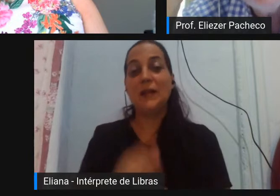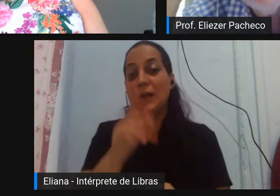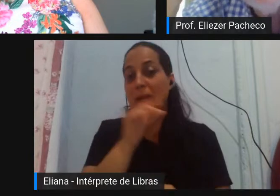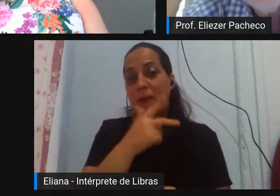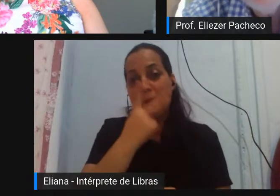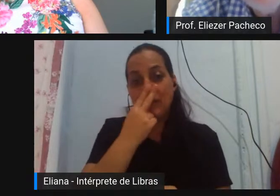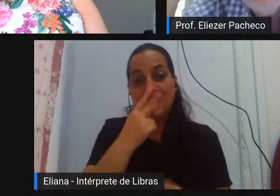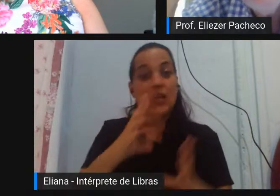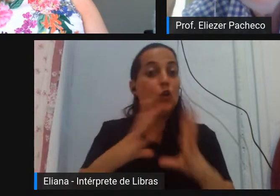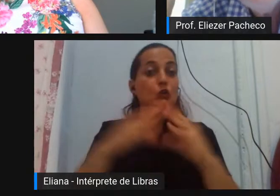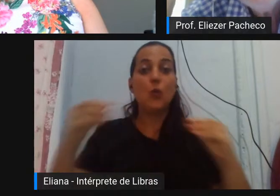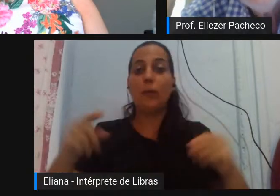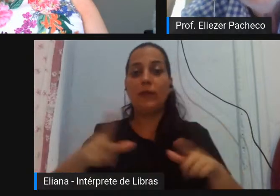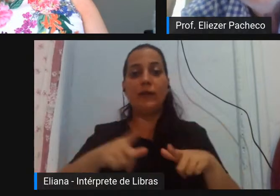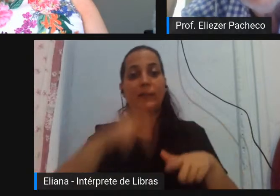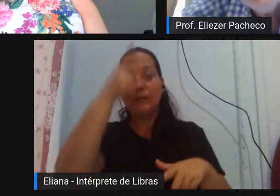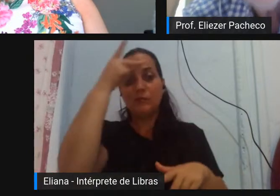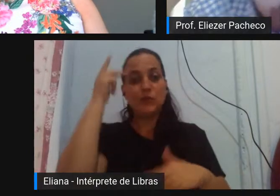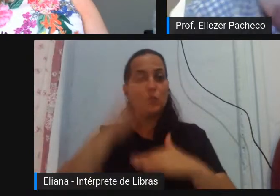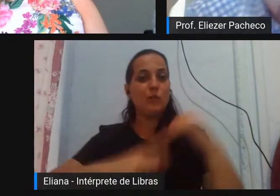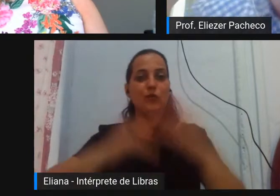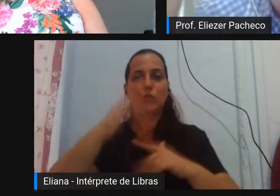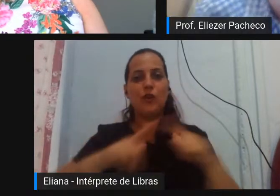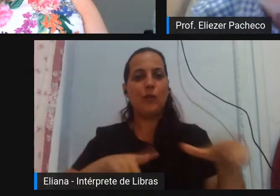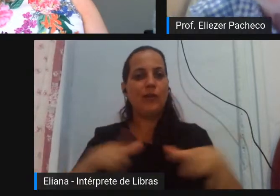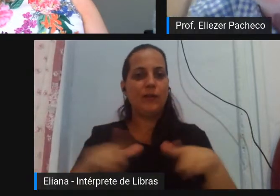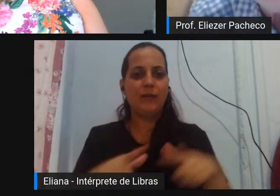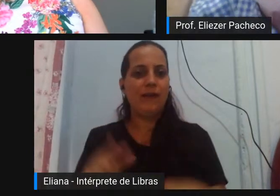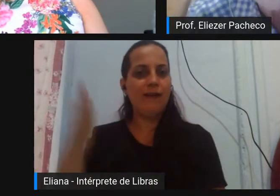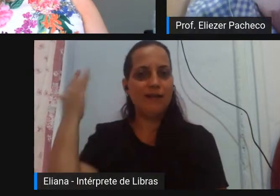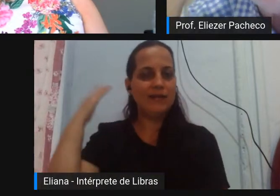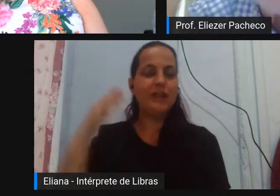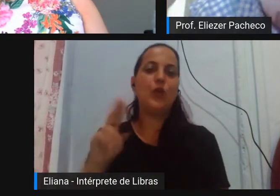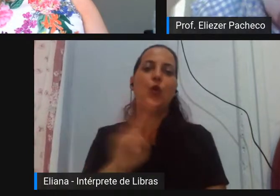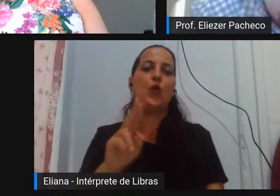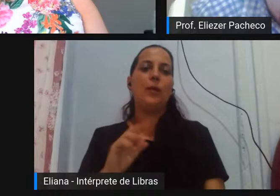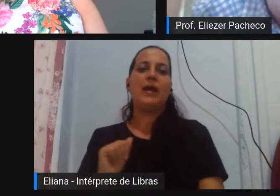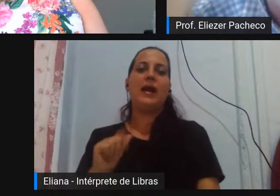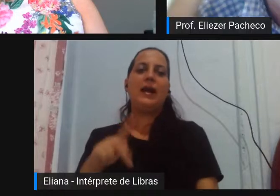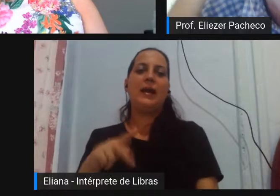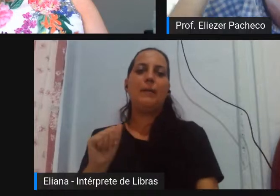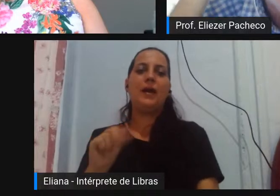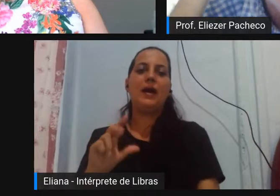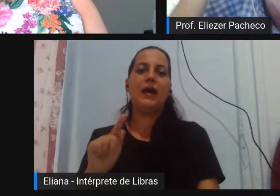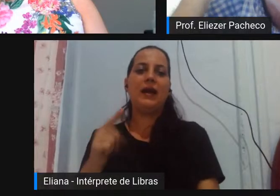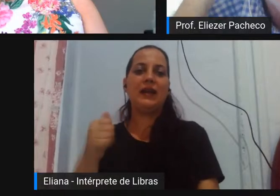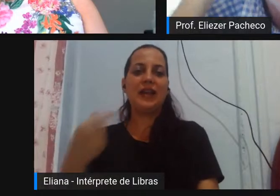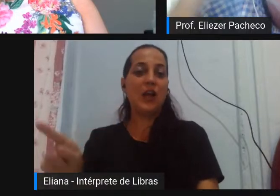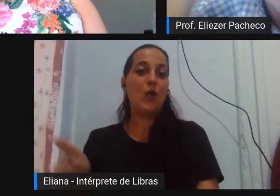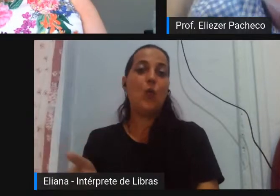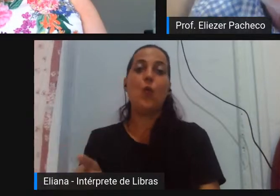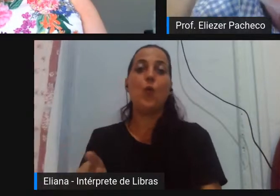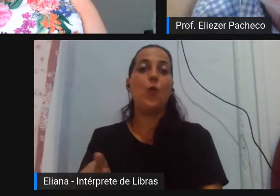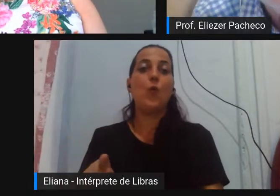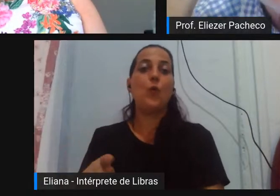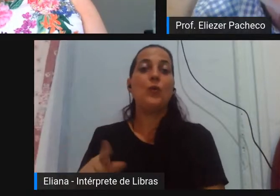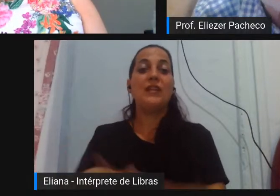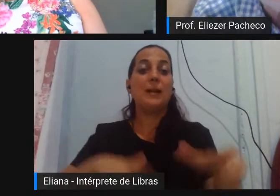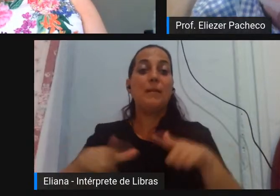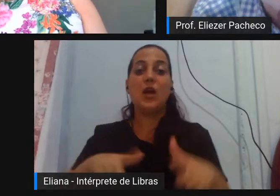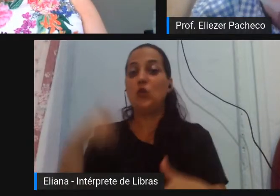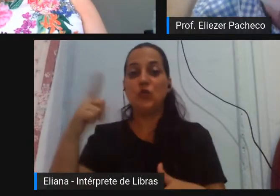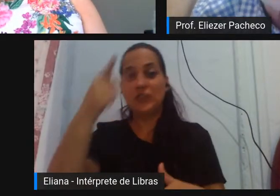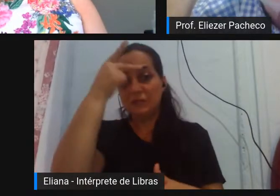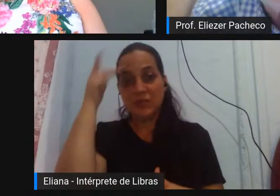né? Apagão da mão de obra. O que era apagão da mão de obra? Falta de mão de obra no Brasil.